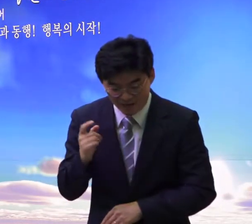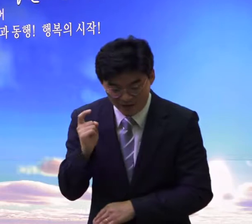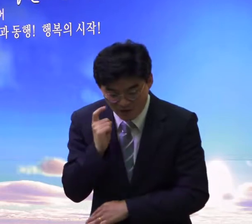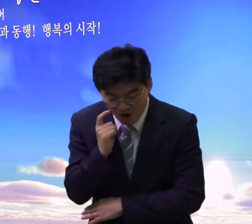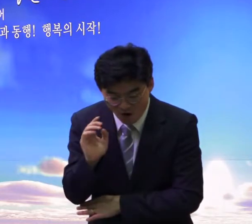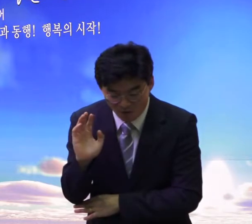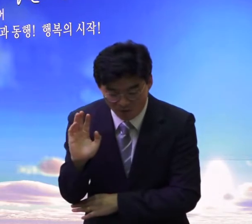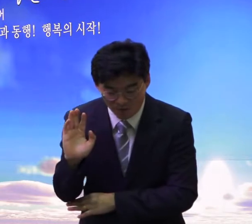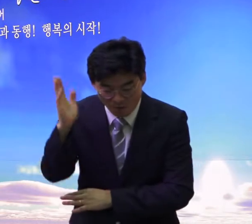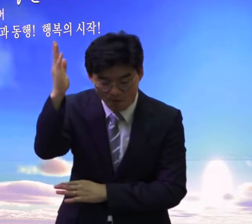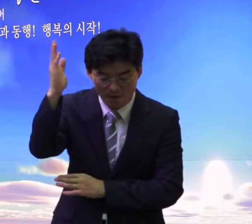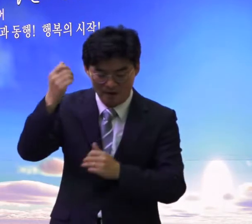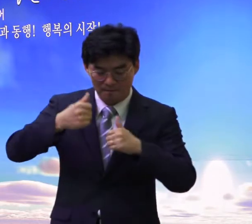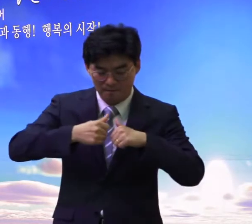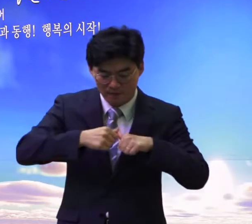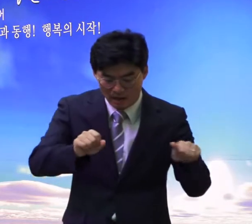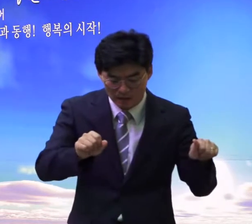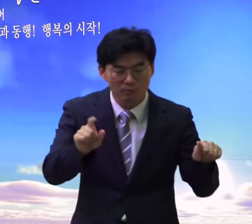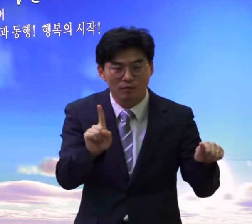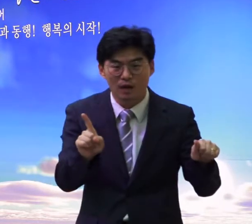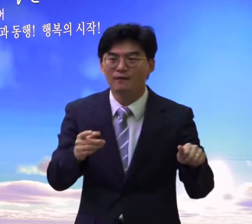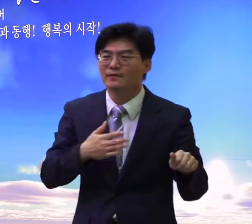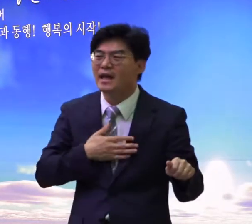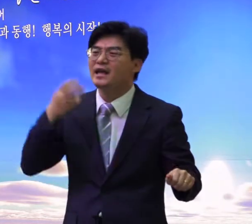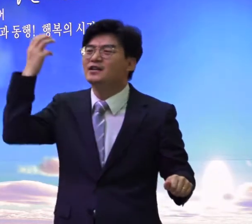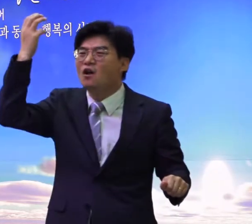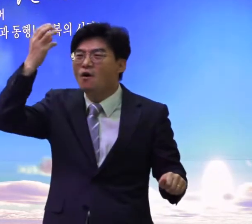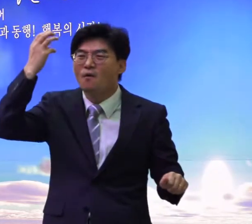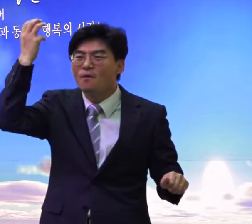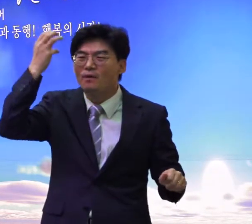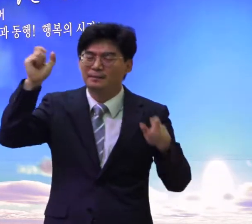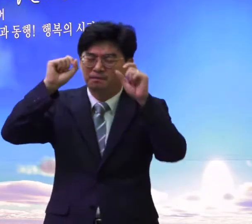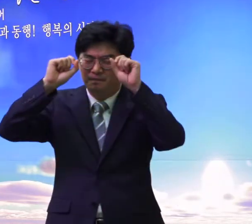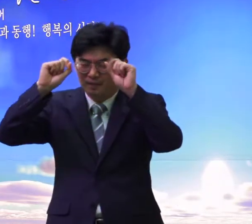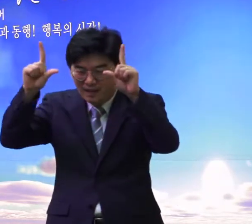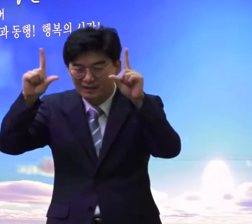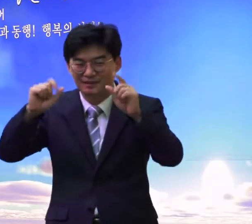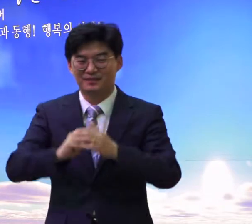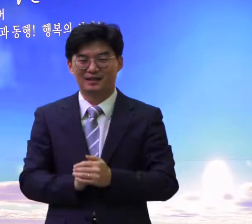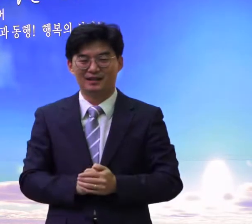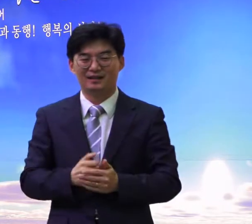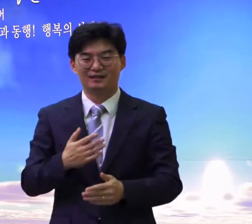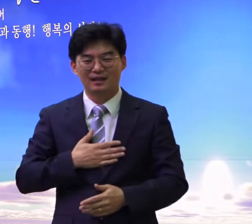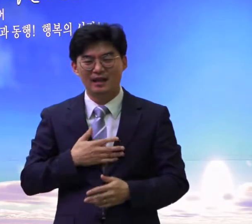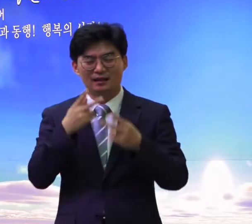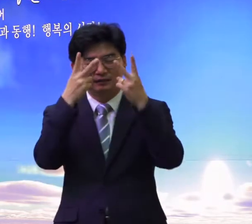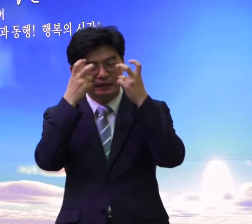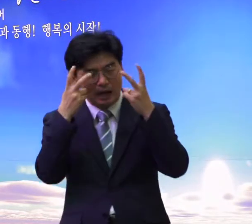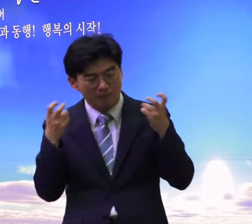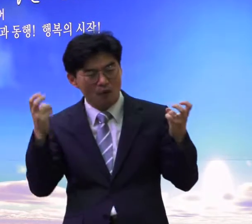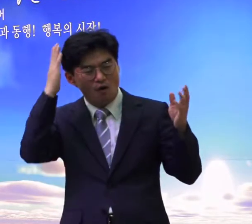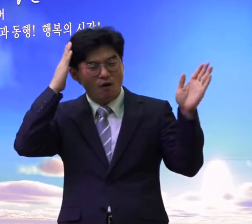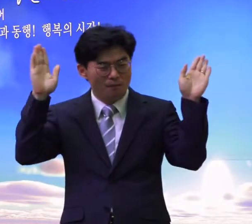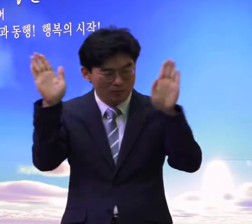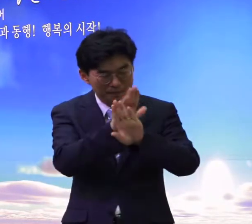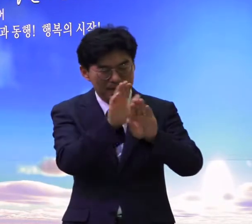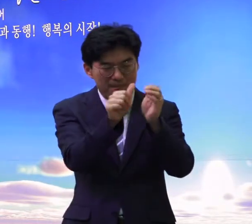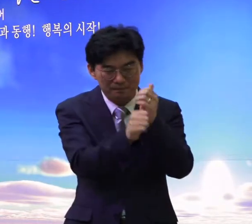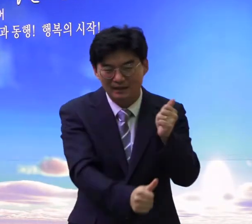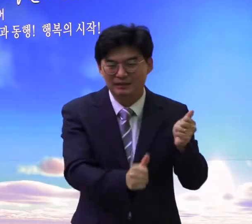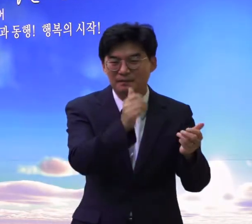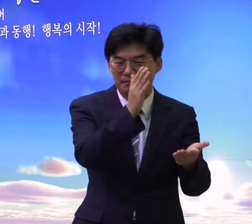내 영혼아 깰지어다. 내 영혼아 일어날지어다. 이 의미에 더 가깝습니다. 내 영혼아 깰지어다.